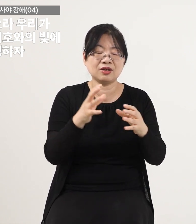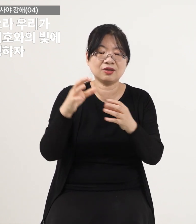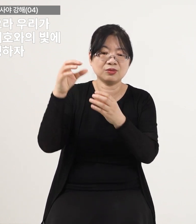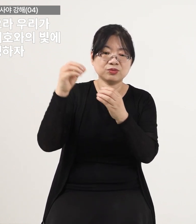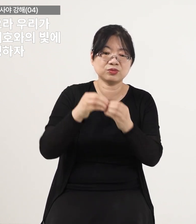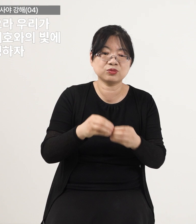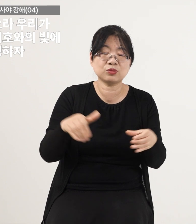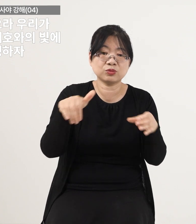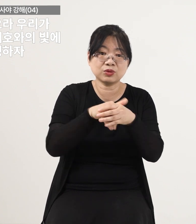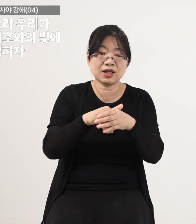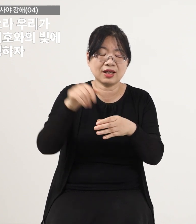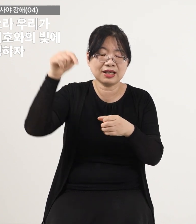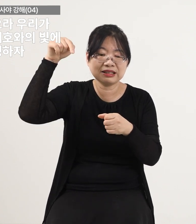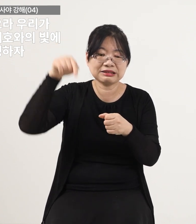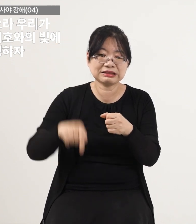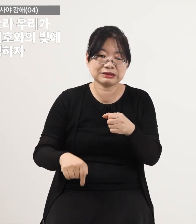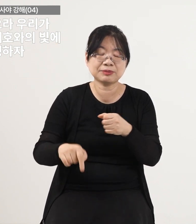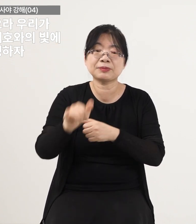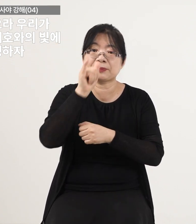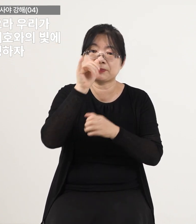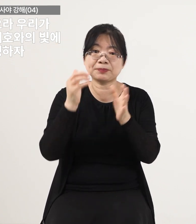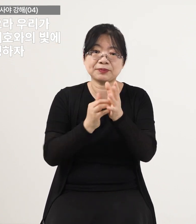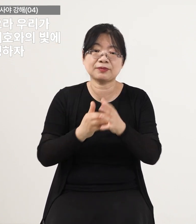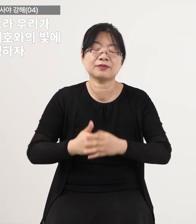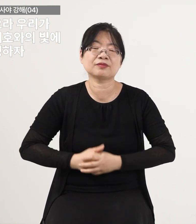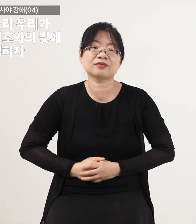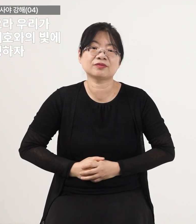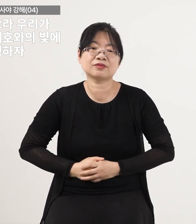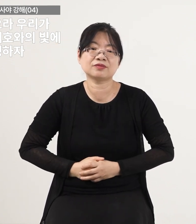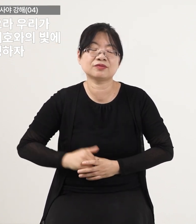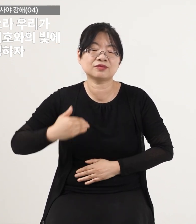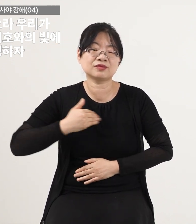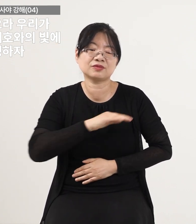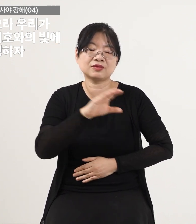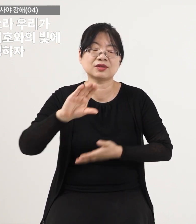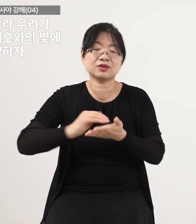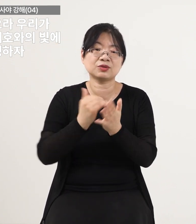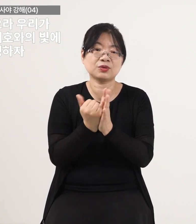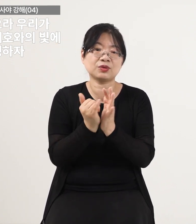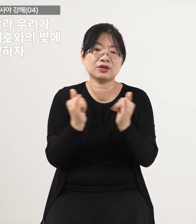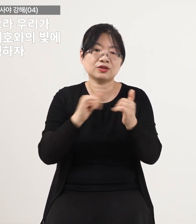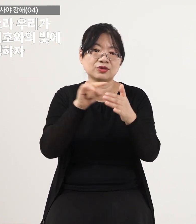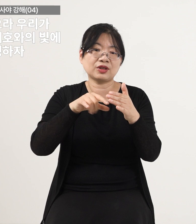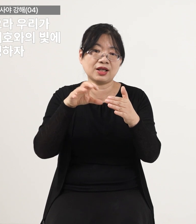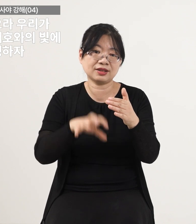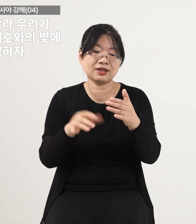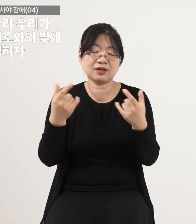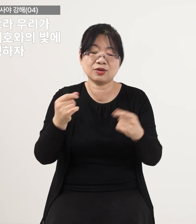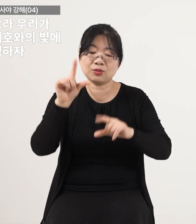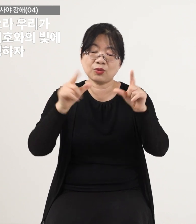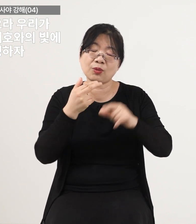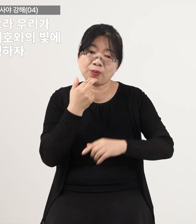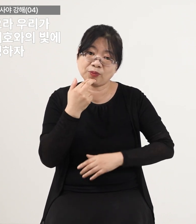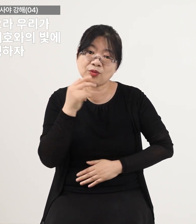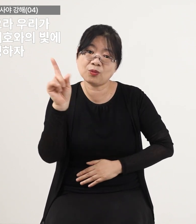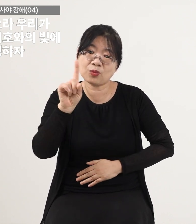풍속의 문화에 깊이 쪄들었어요. 우리 그리스도인들 가운데는 그런 모습이